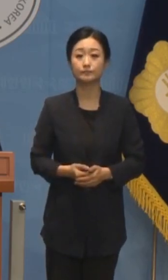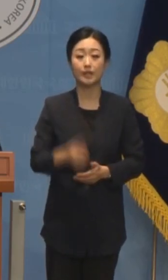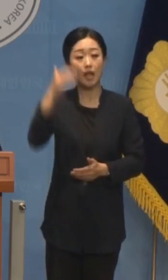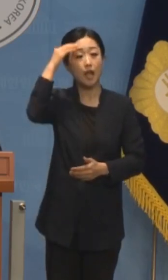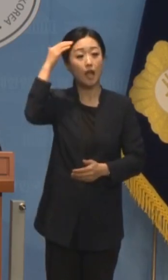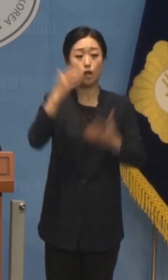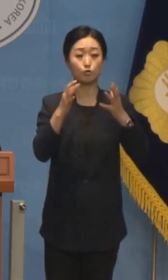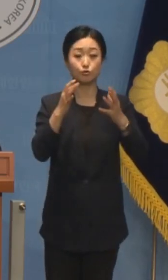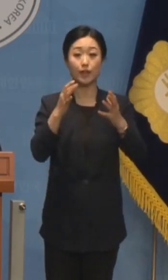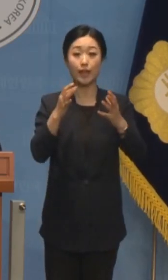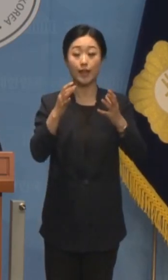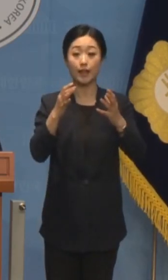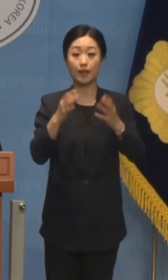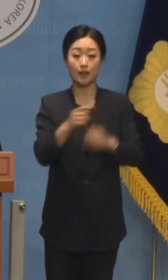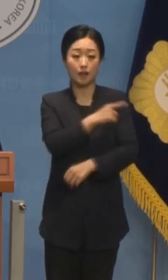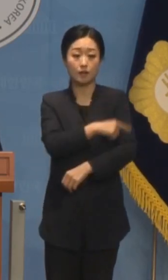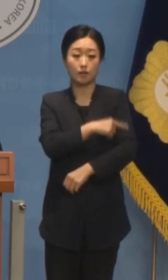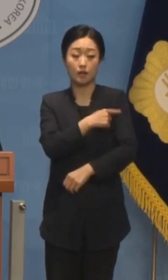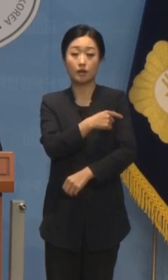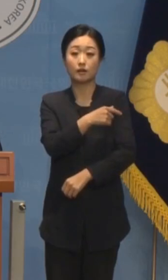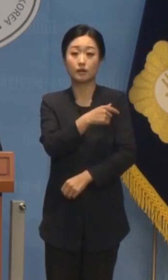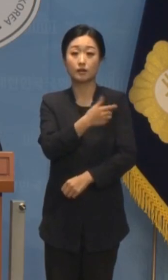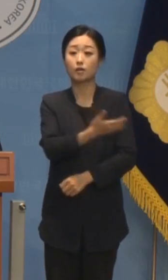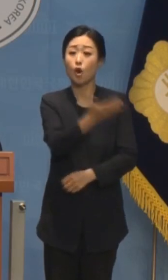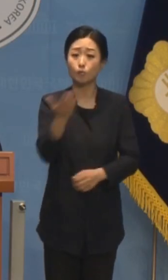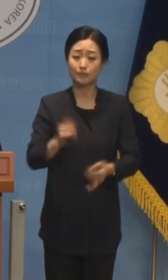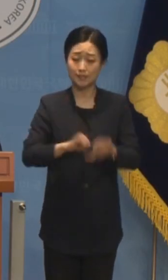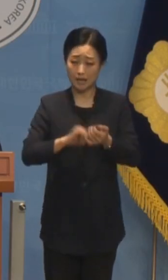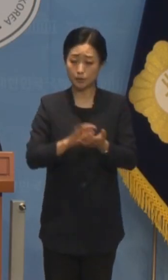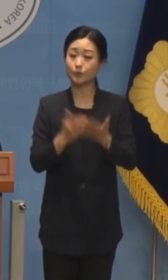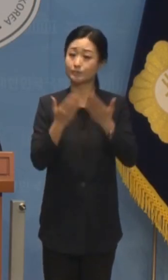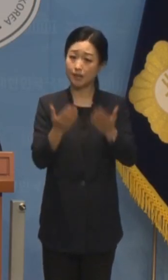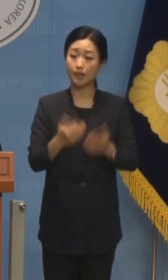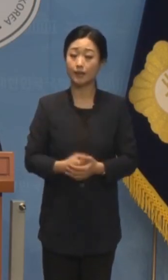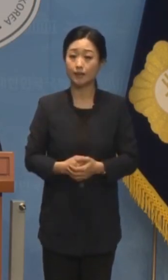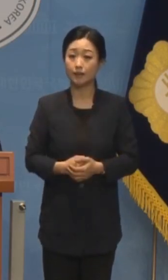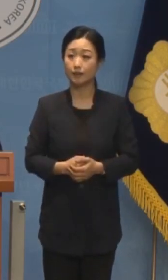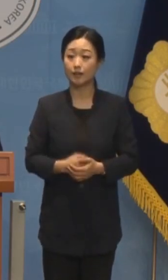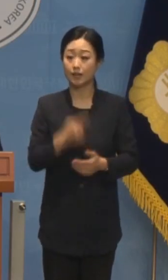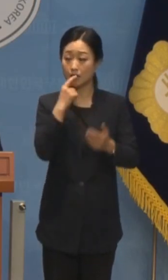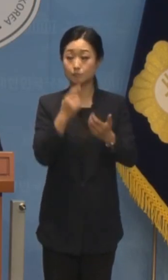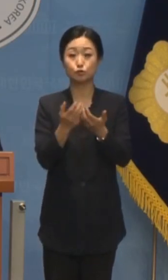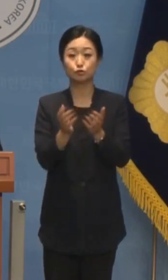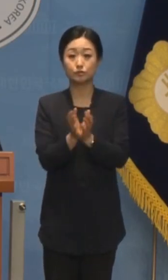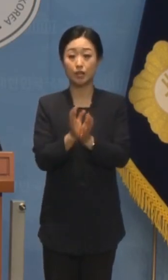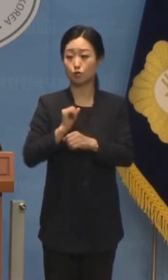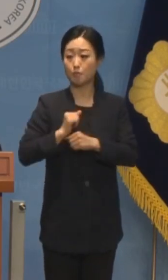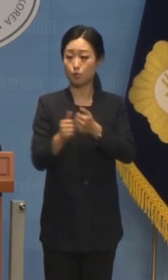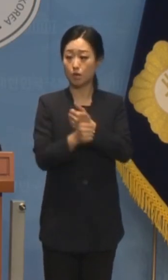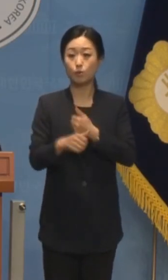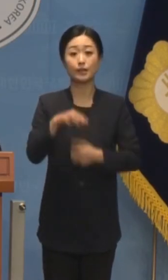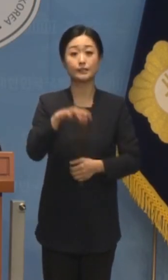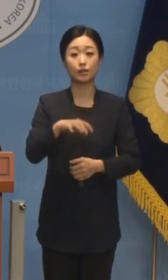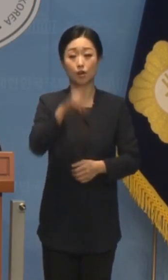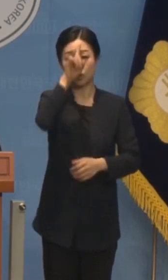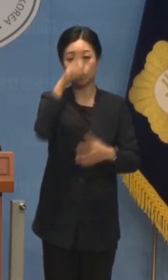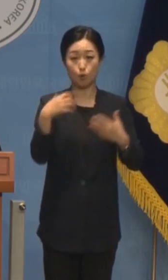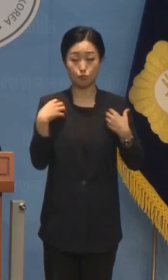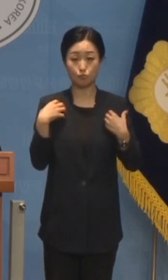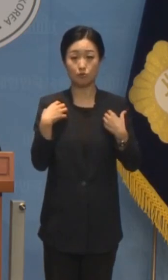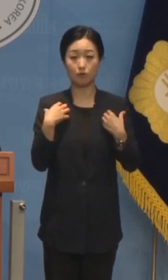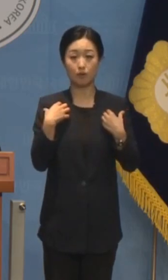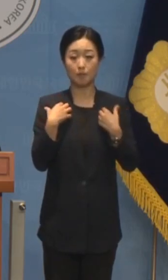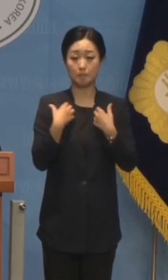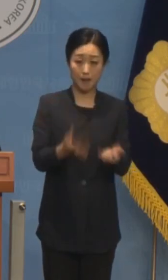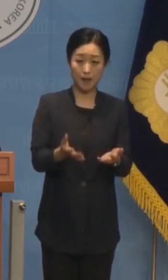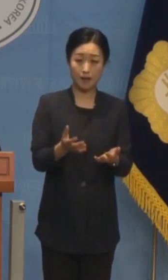대한민국의 간성인 초급간부 여러분 약속드립니다 더불어민주당 국방 위원들은 정부가 손놓은